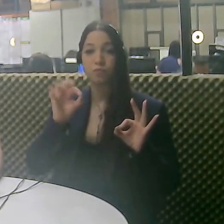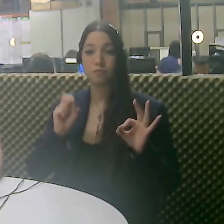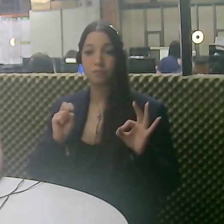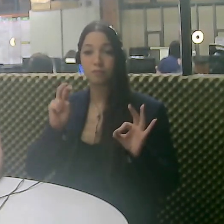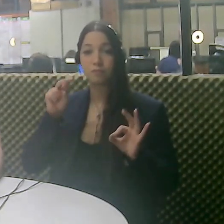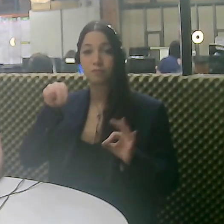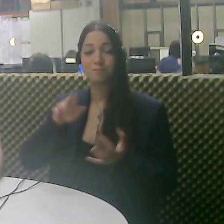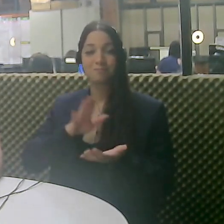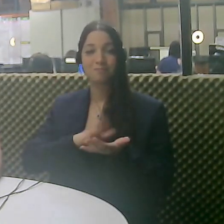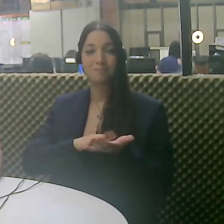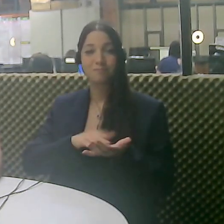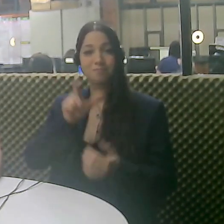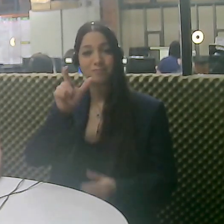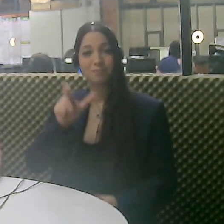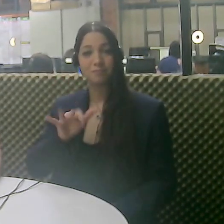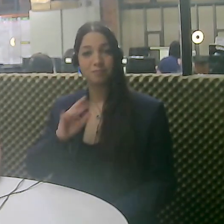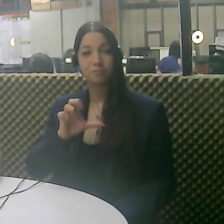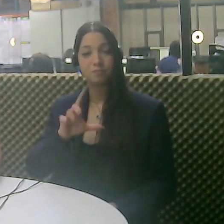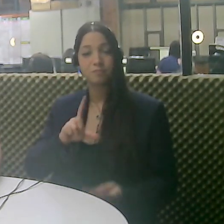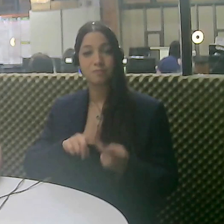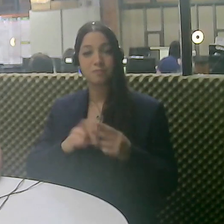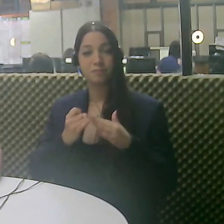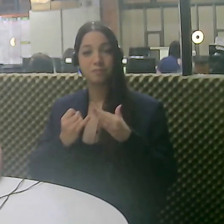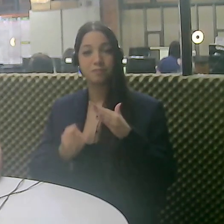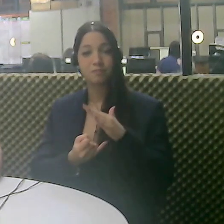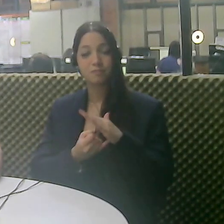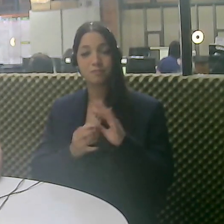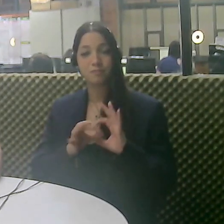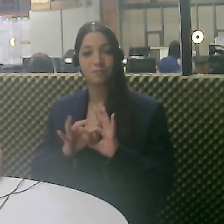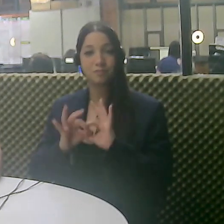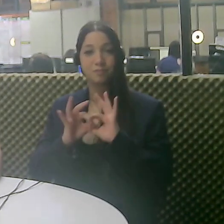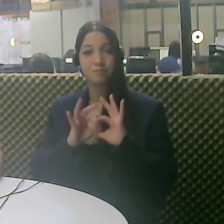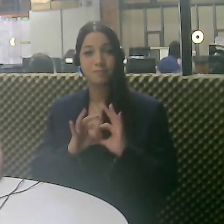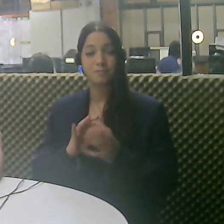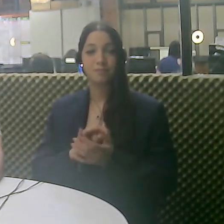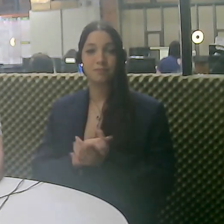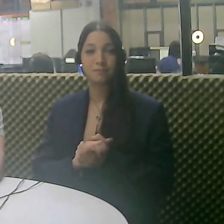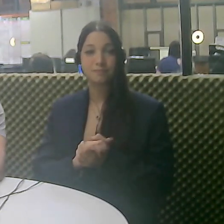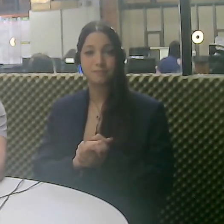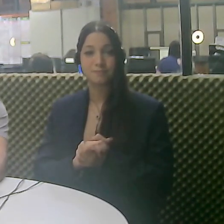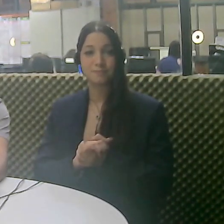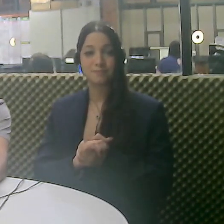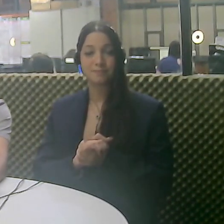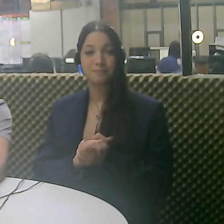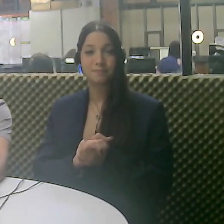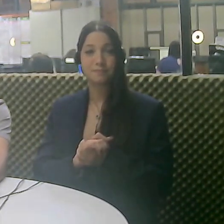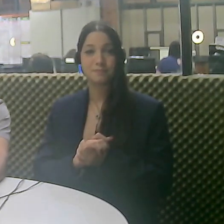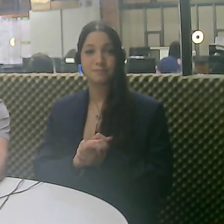Parabenizamos o Rodrigo, a Futel e as instituições parceiras.